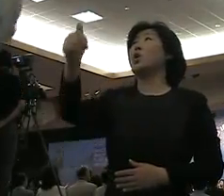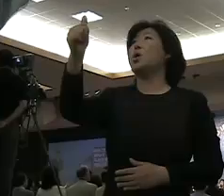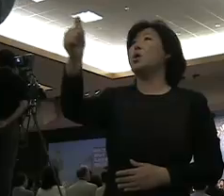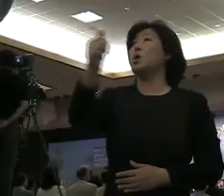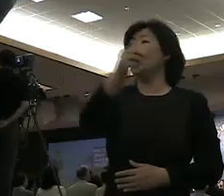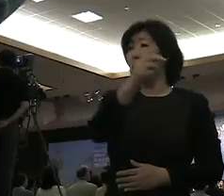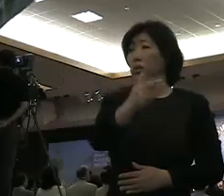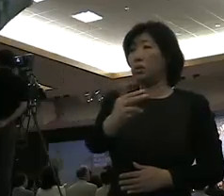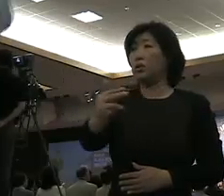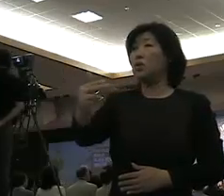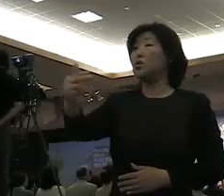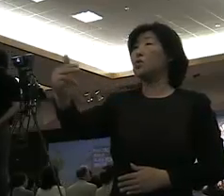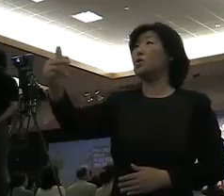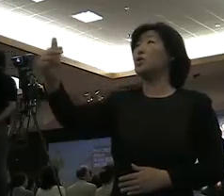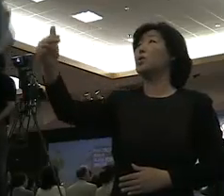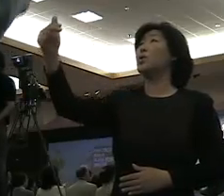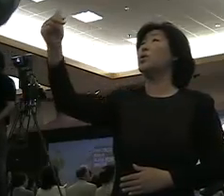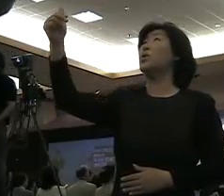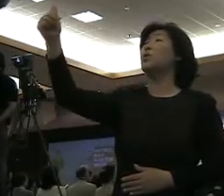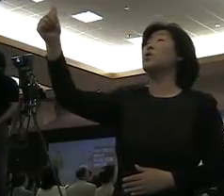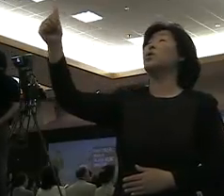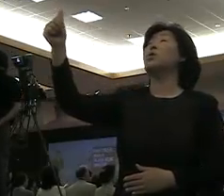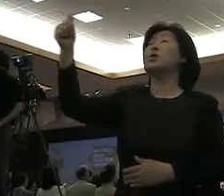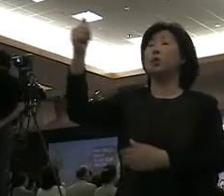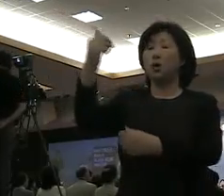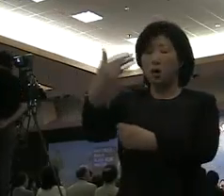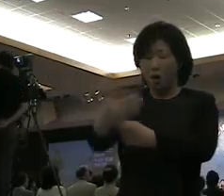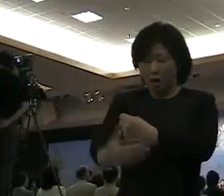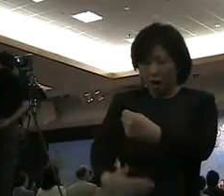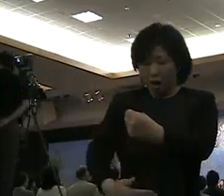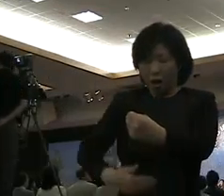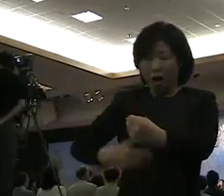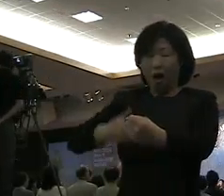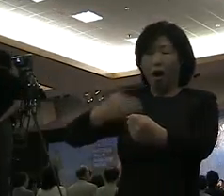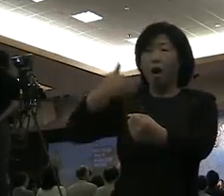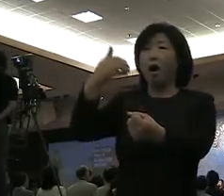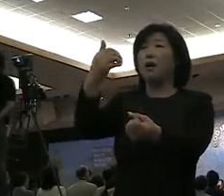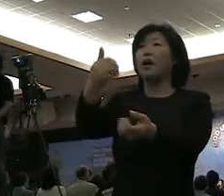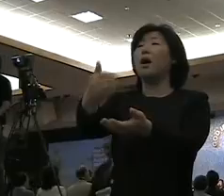예수는 주. 하나님의 영으로,